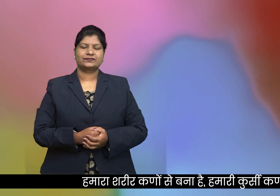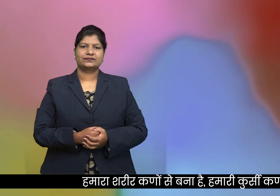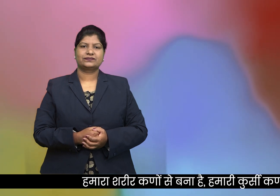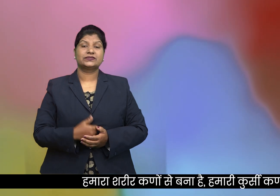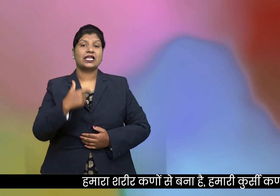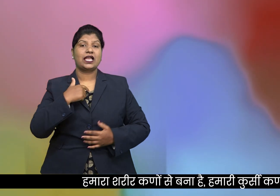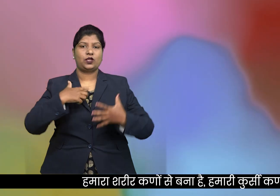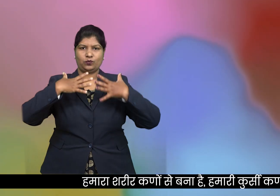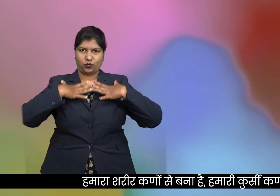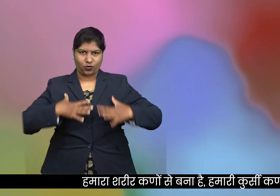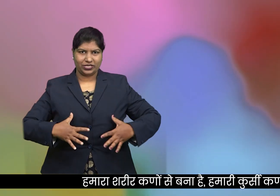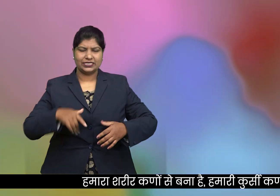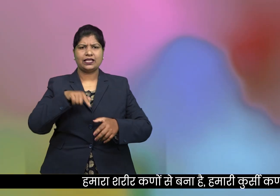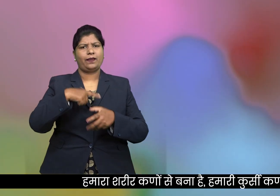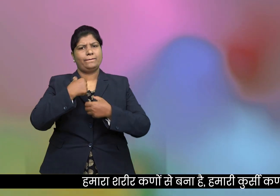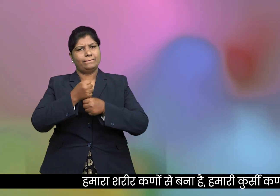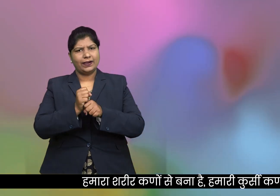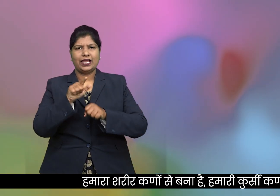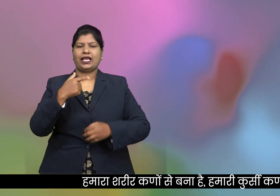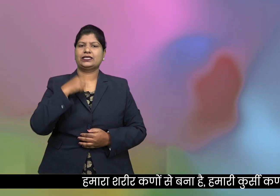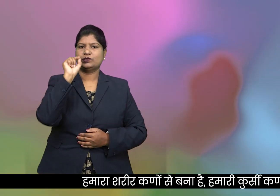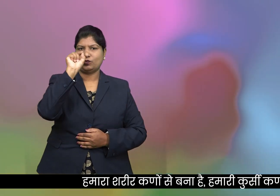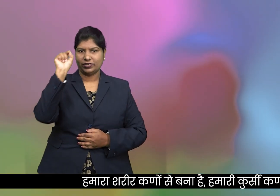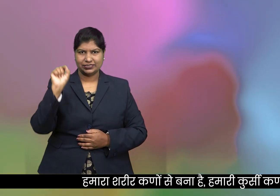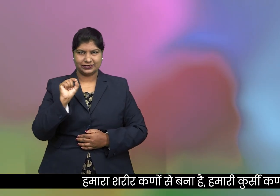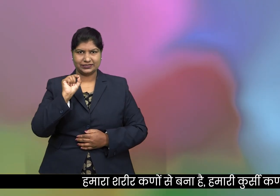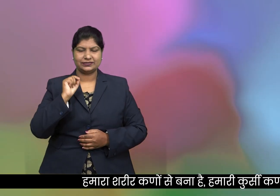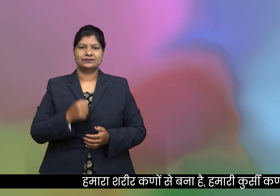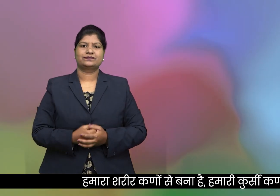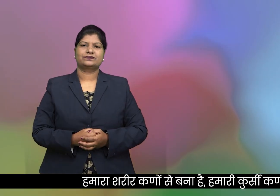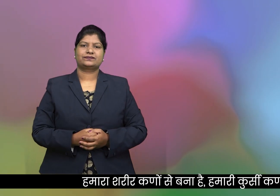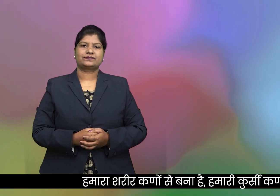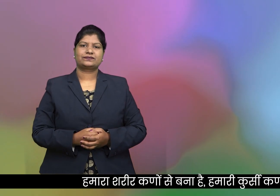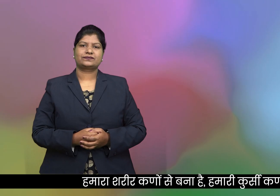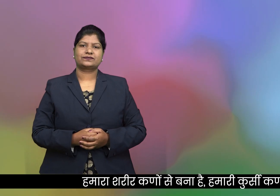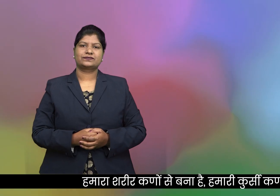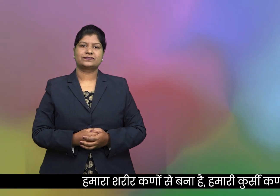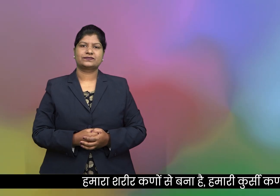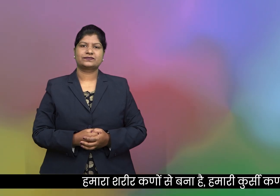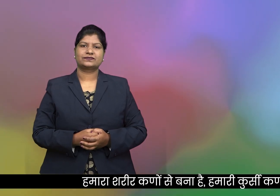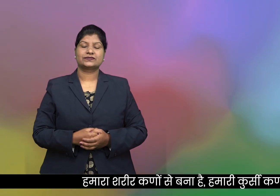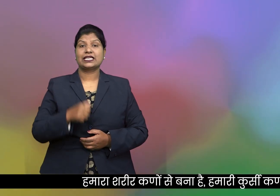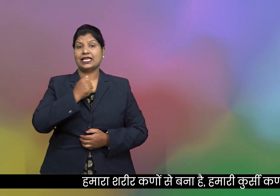हमारा शरीर कणों से बना है। हमारी कुर्सी कणों से बनी है।